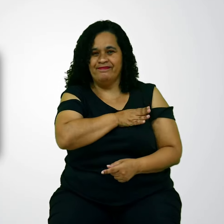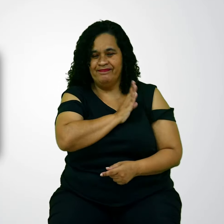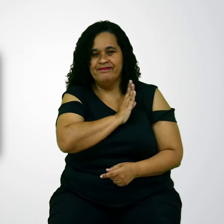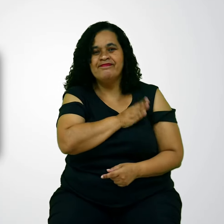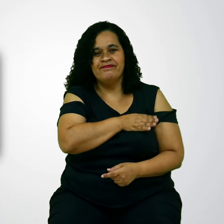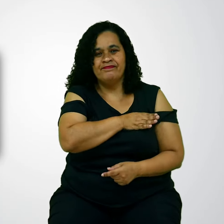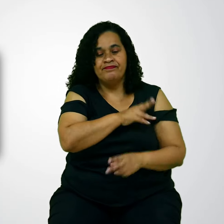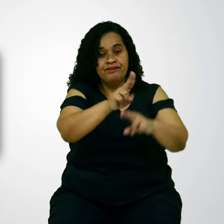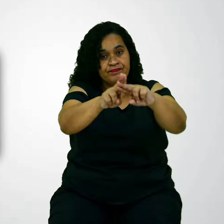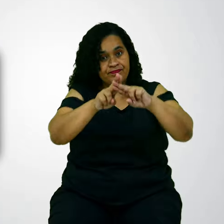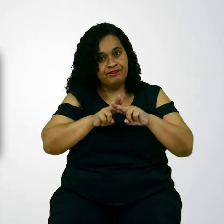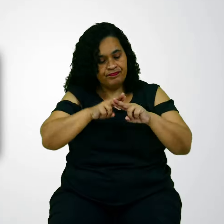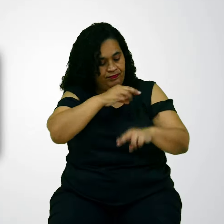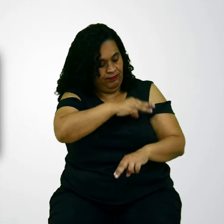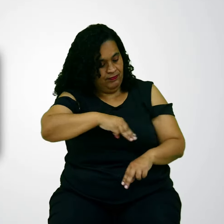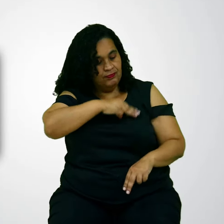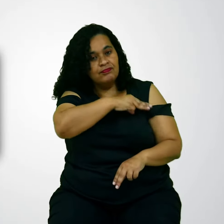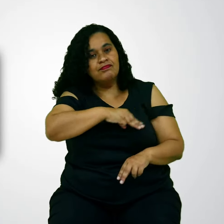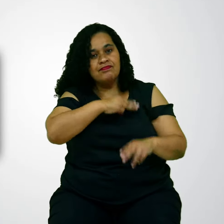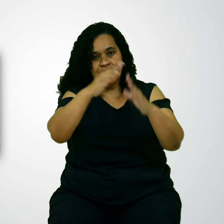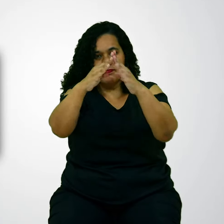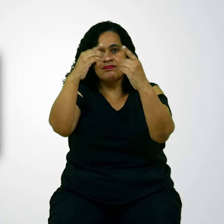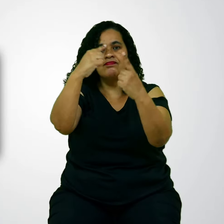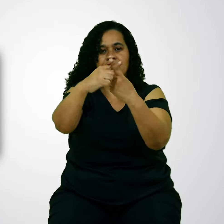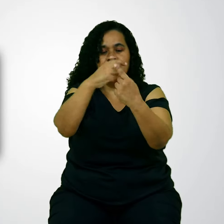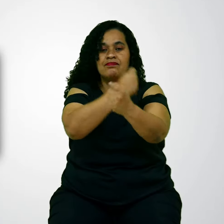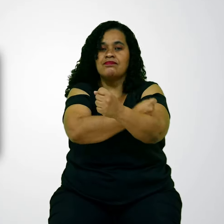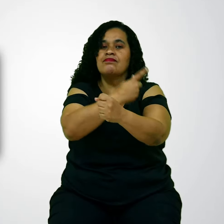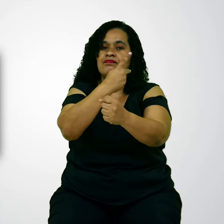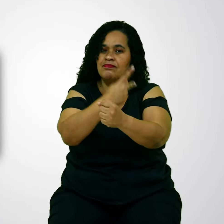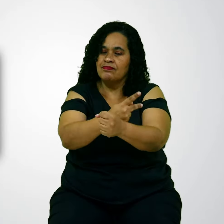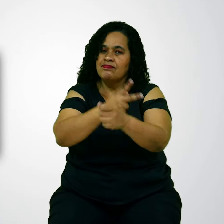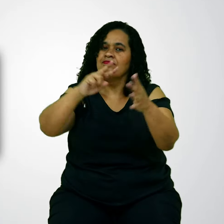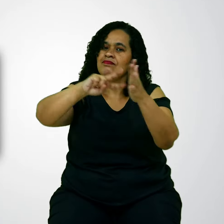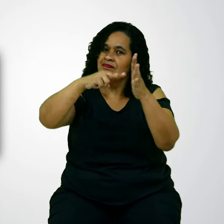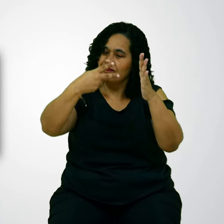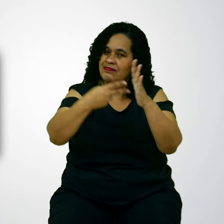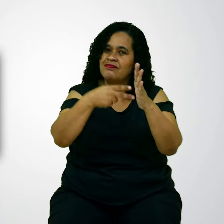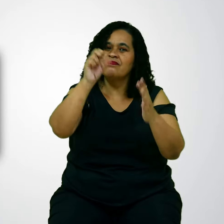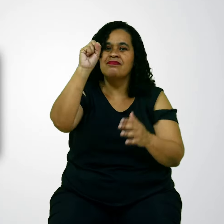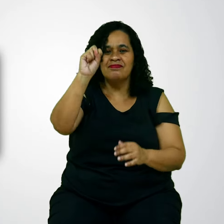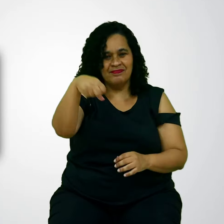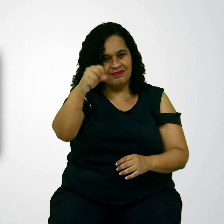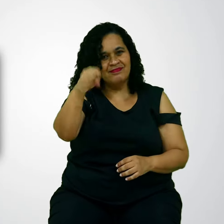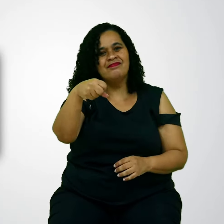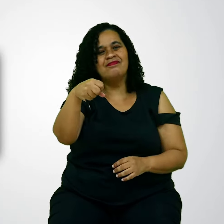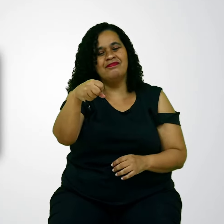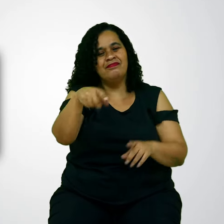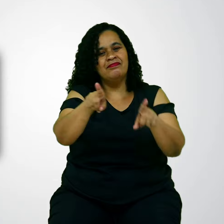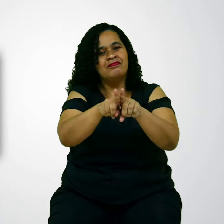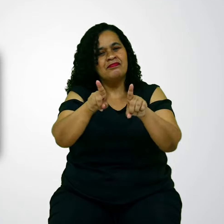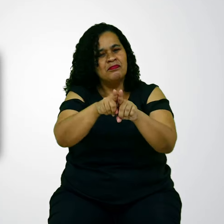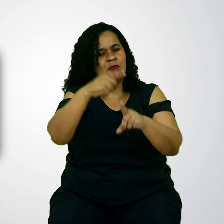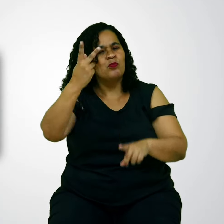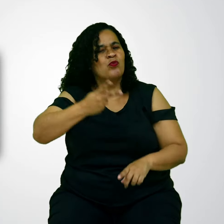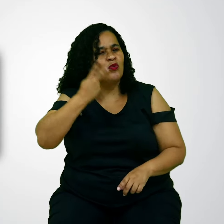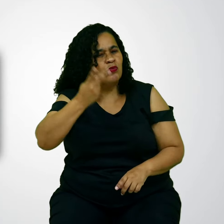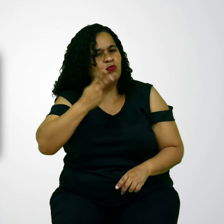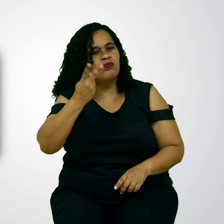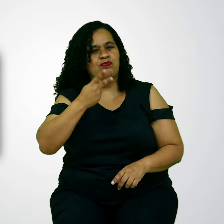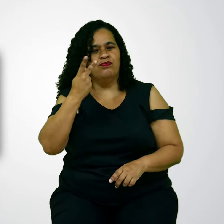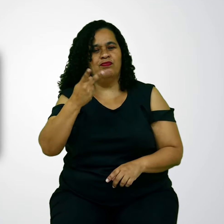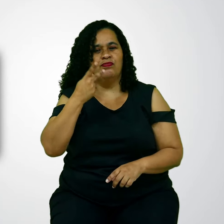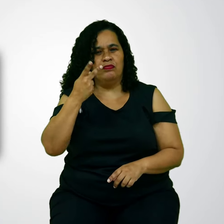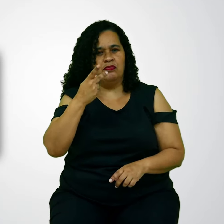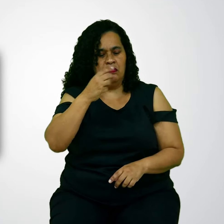está aqui a caminho dessa missão, né? Se a gente tiver a oportunidade, daqui a pouco a gente fala um pouquinho mais sobre essa missão mais abrangente